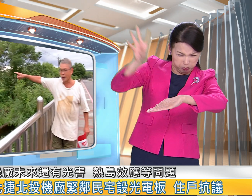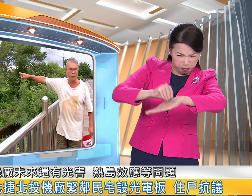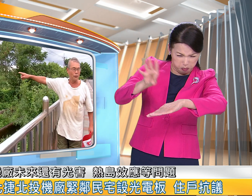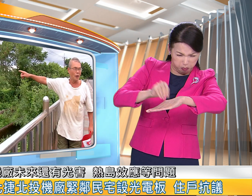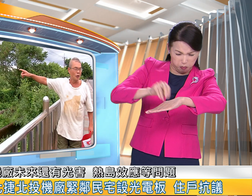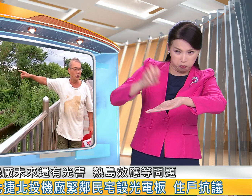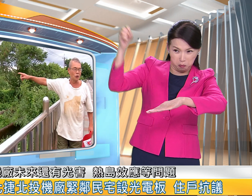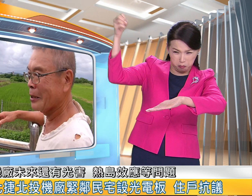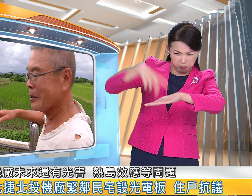题。